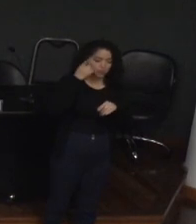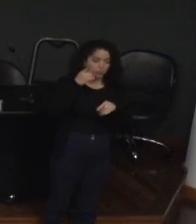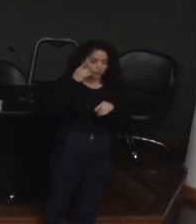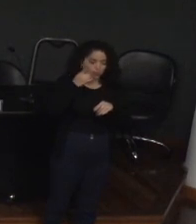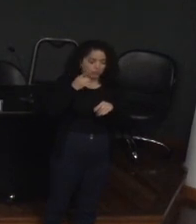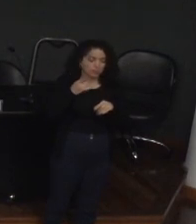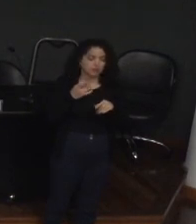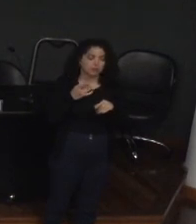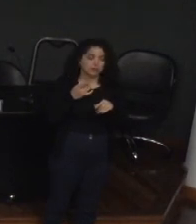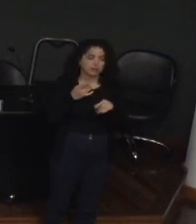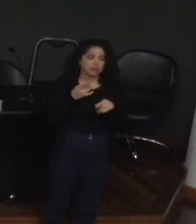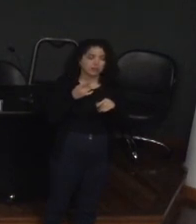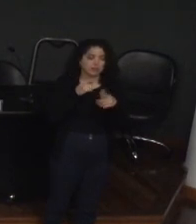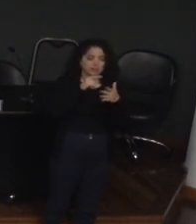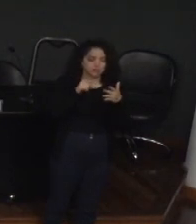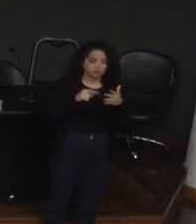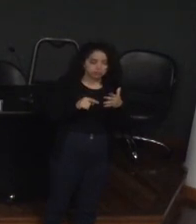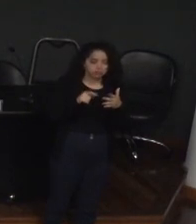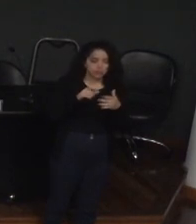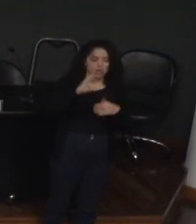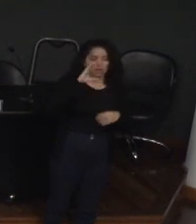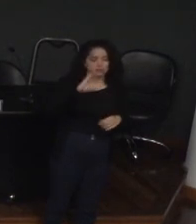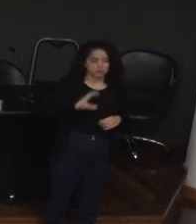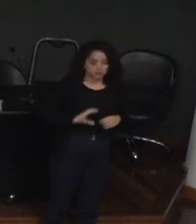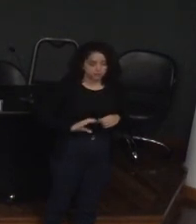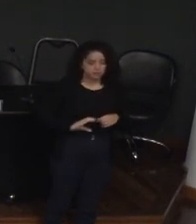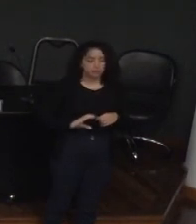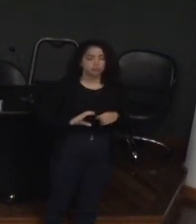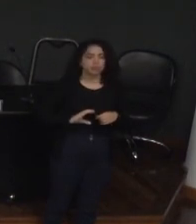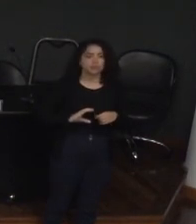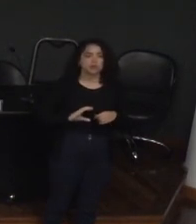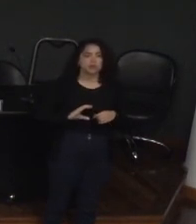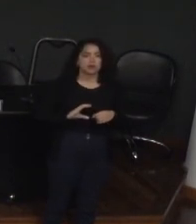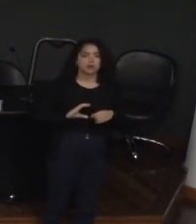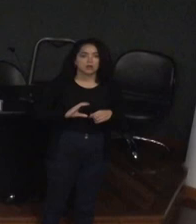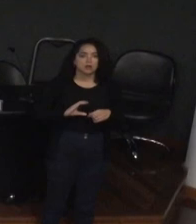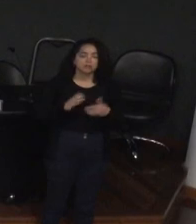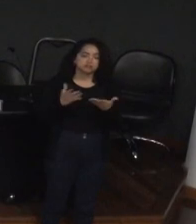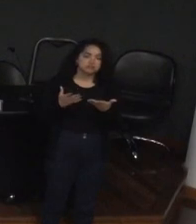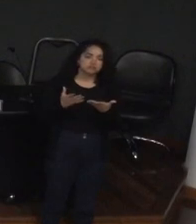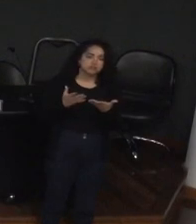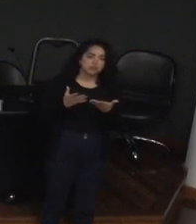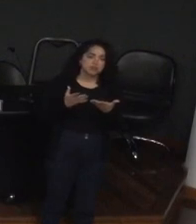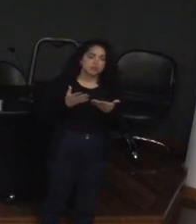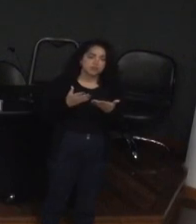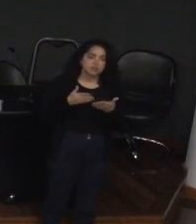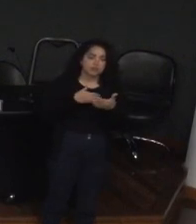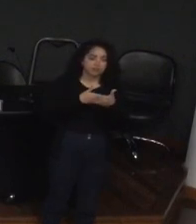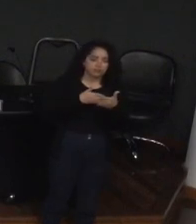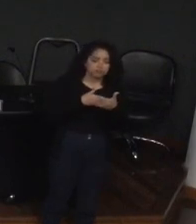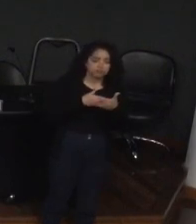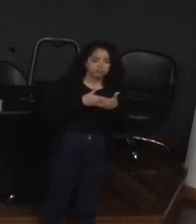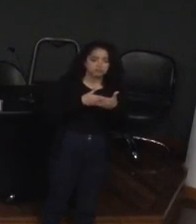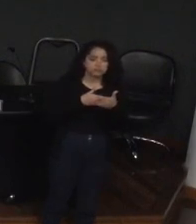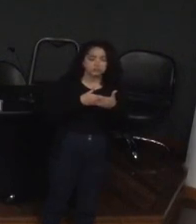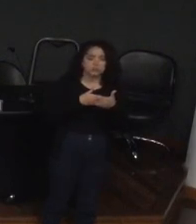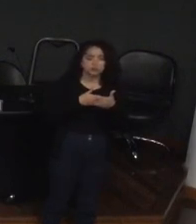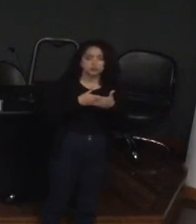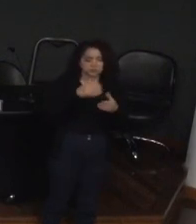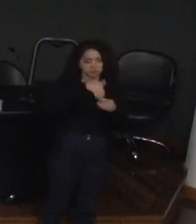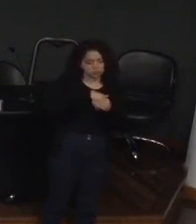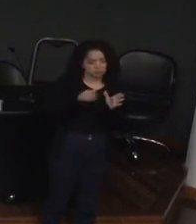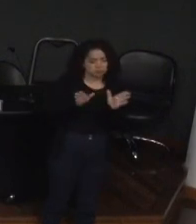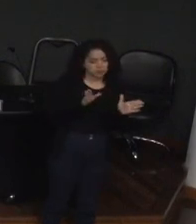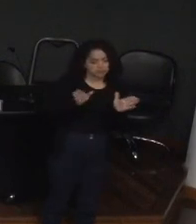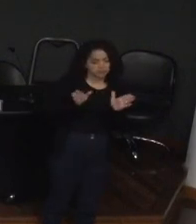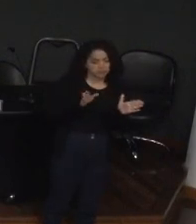Categoria do titular é o cidadão. Prazo de retenção. A princípio não tem, a gente colocou aqui fictício, seria o mandato do deputado